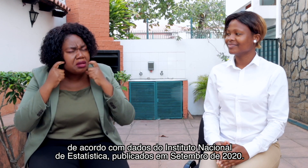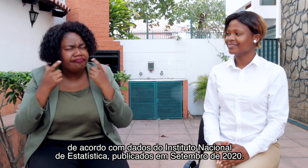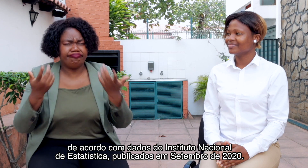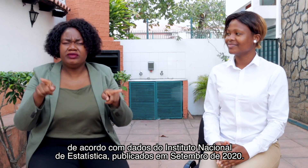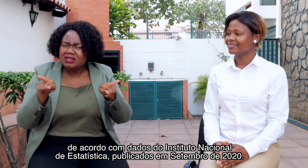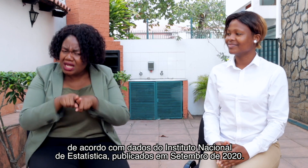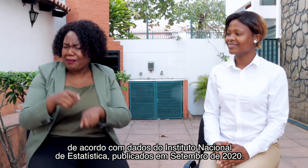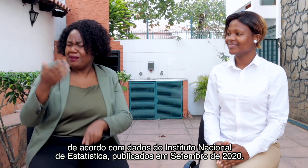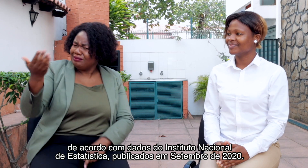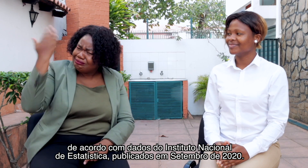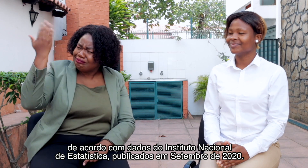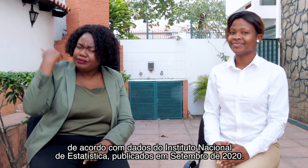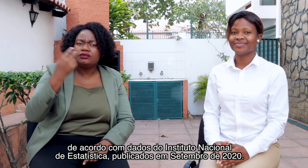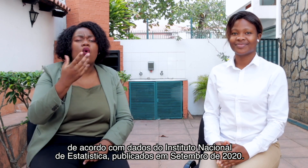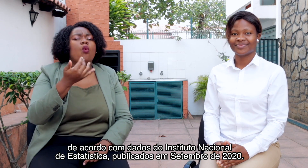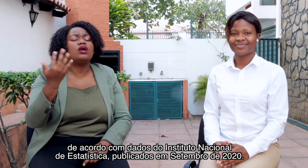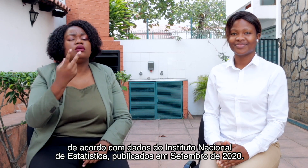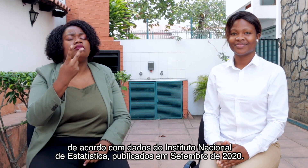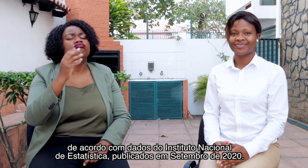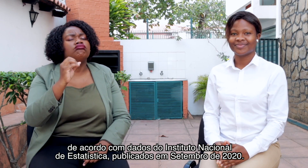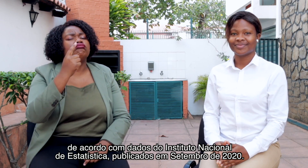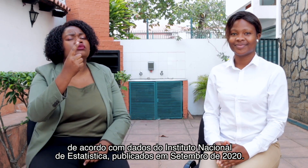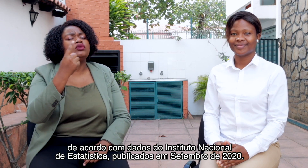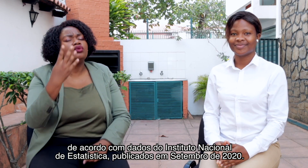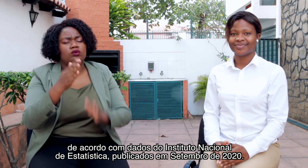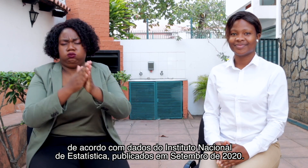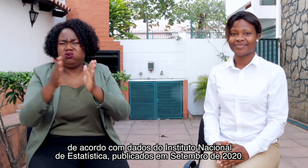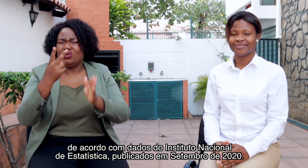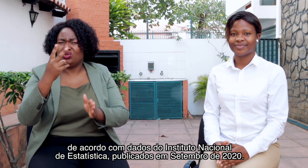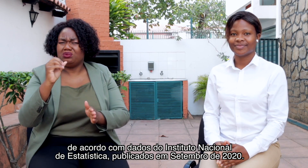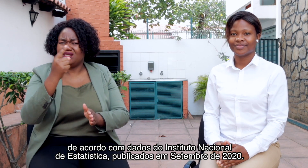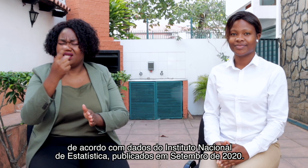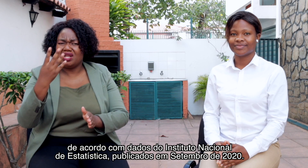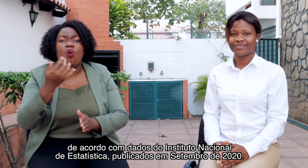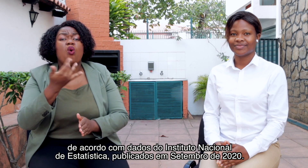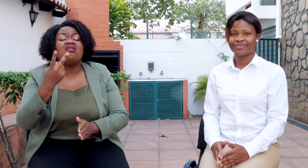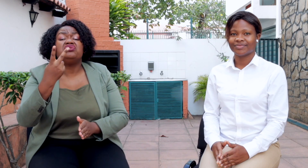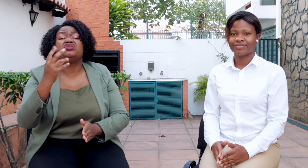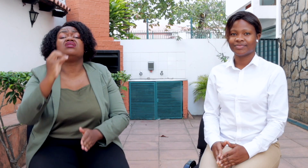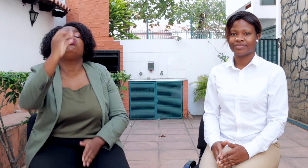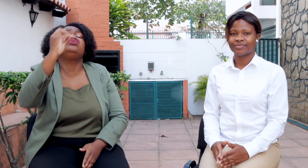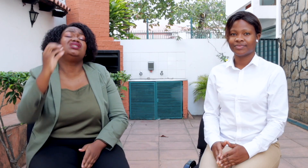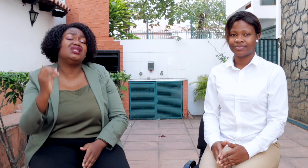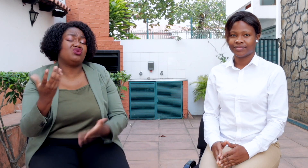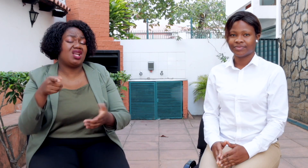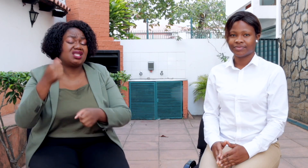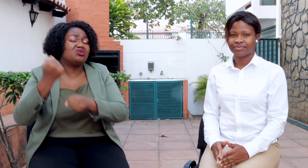com dados do Instituto Nacional de Estatísticas publicados em setembro de 2020.